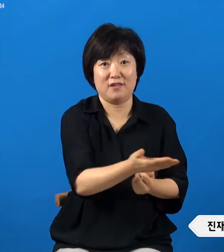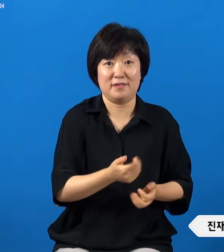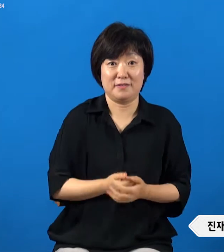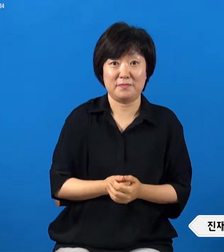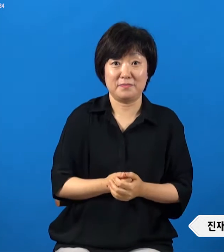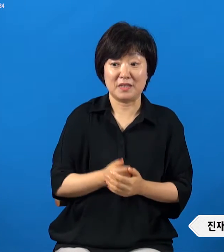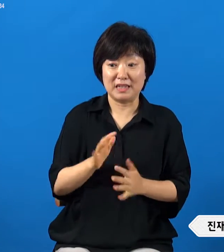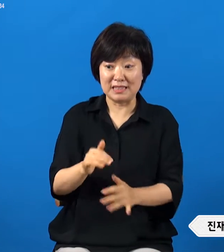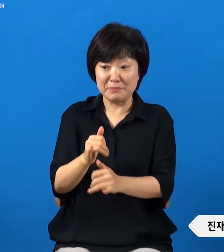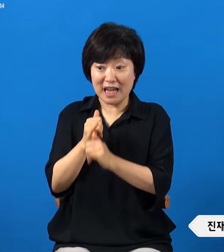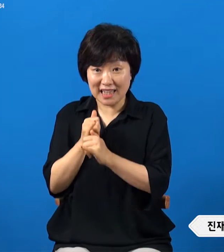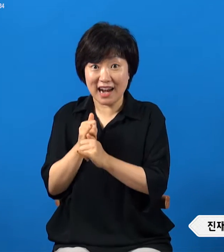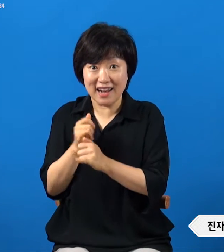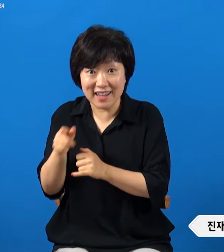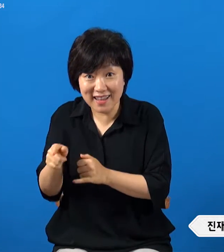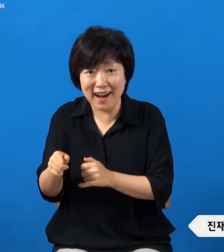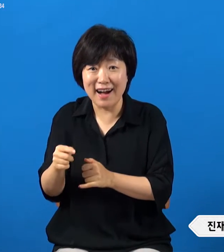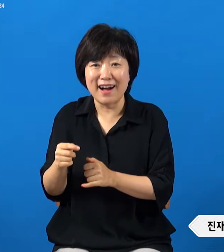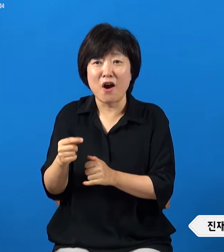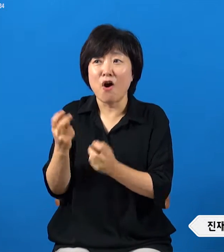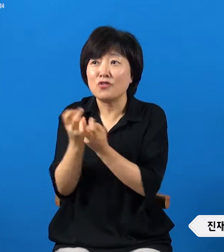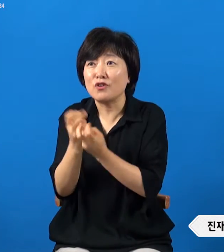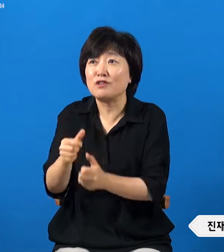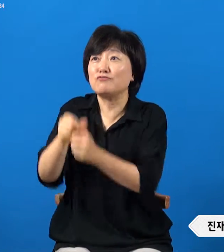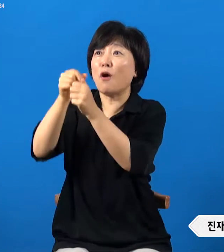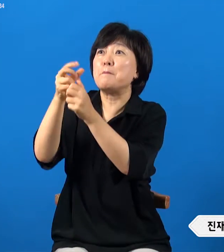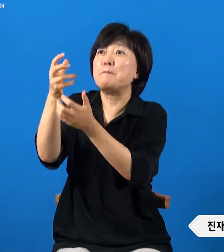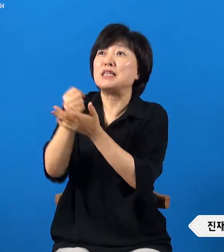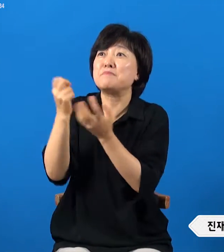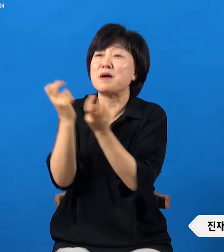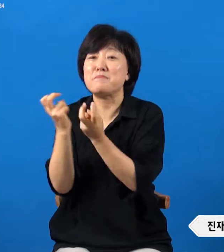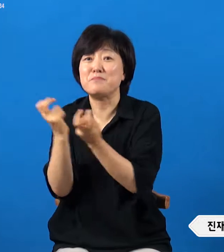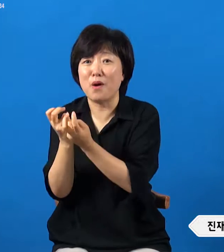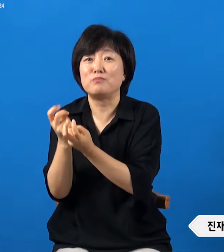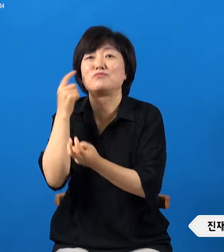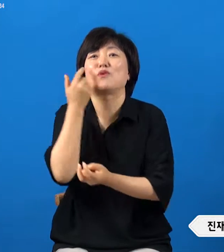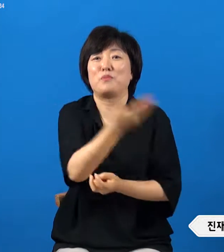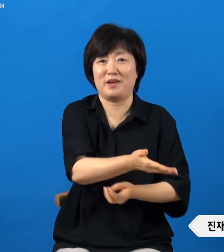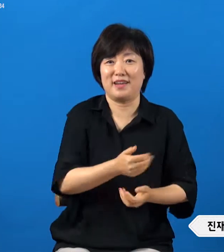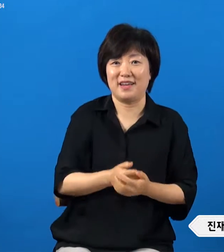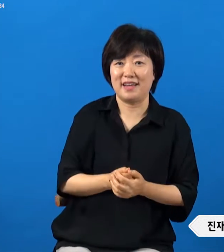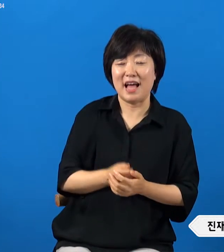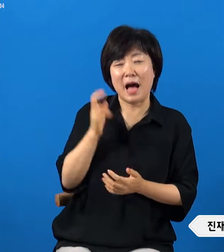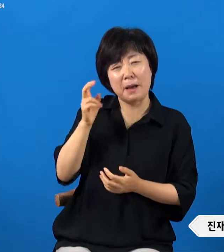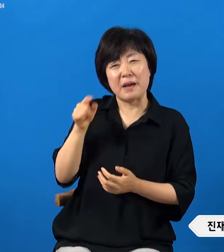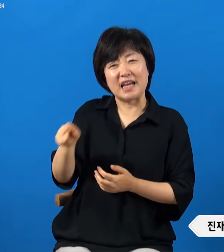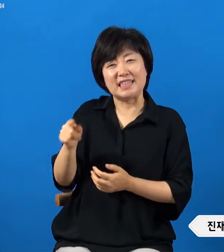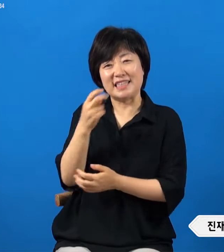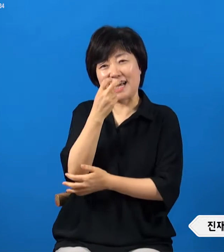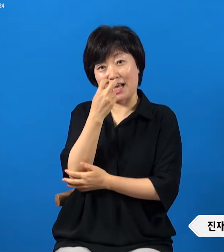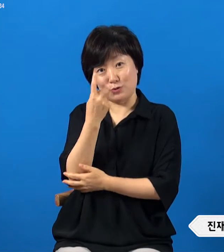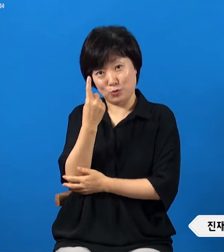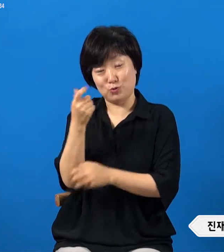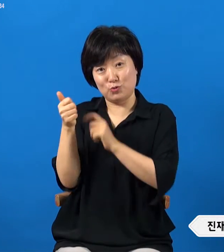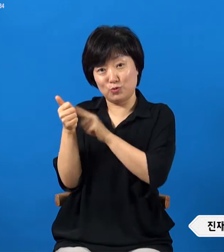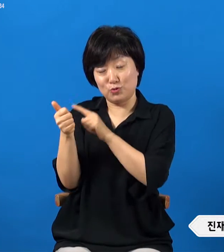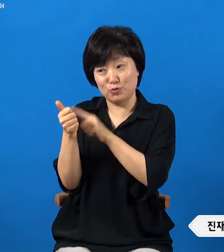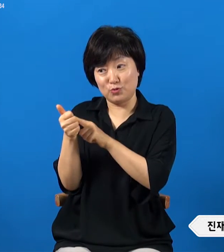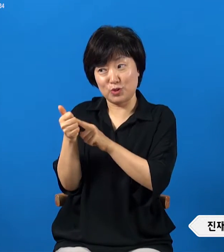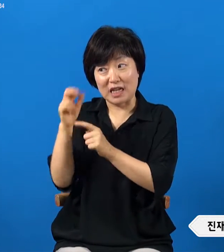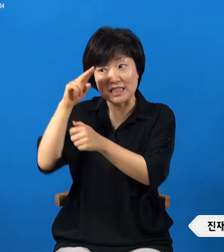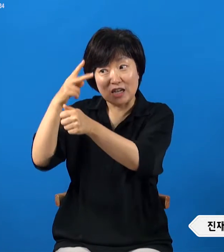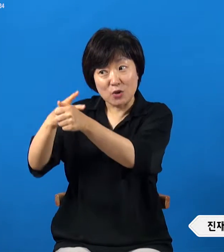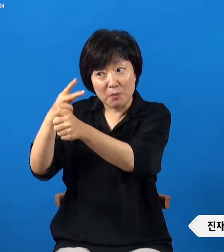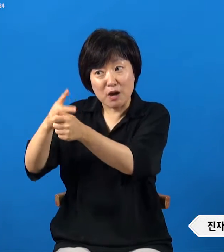있겠습니까? 아마 이 간수는 사도 바울에 대해서 알고 있었을 것입니다. 그가 왜 감옥에 갇혔는지